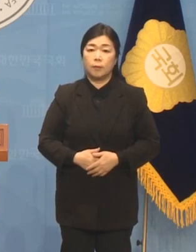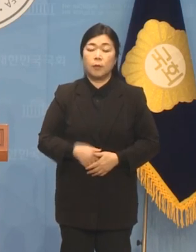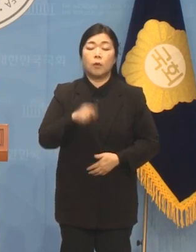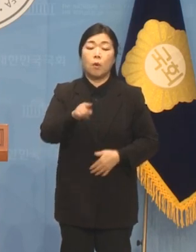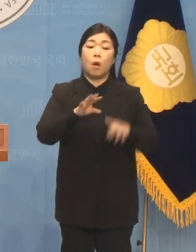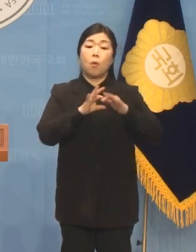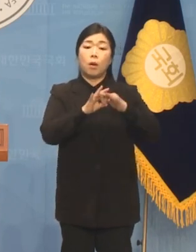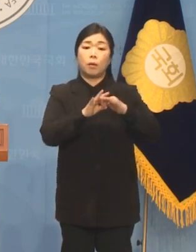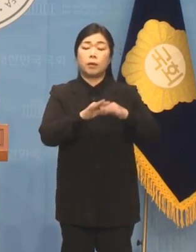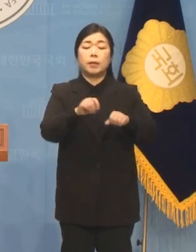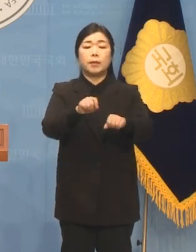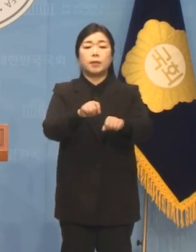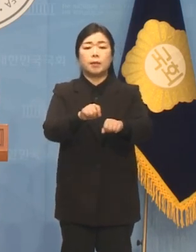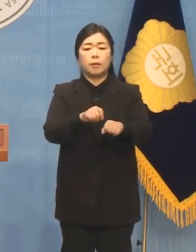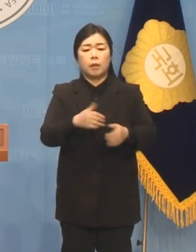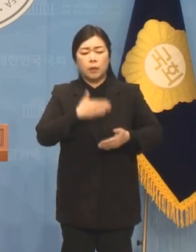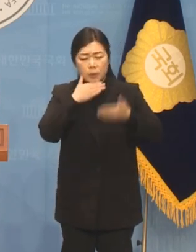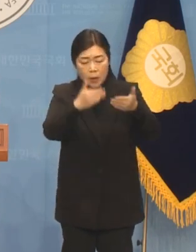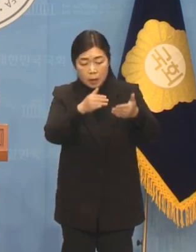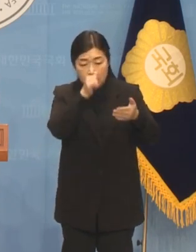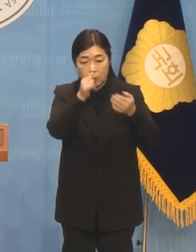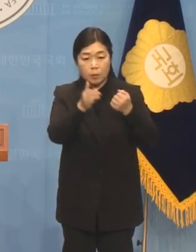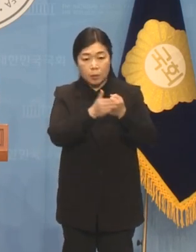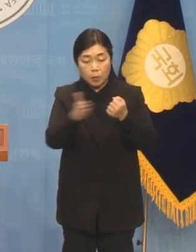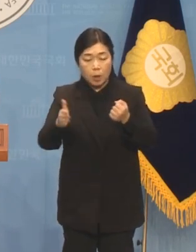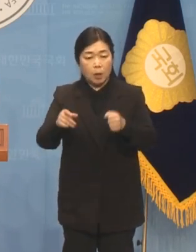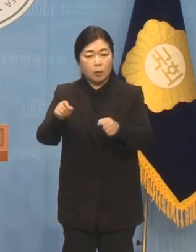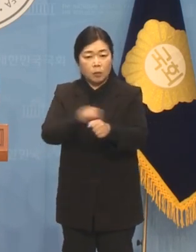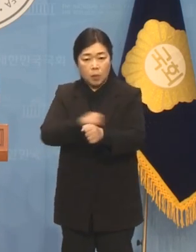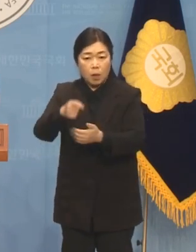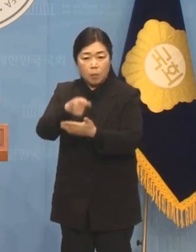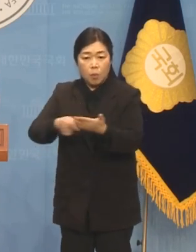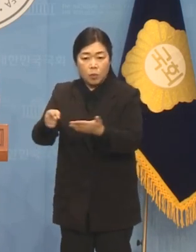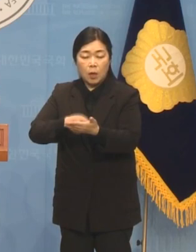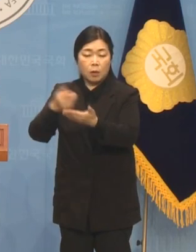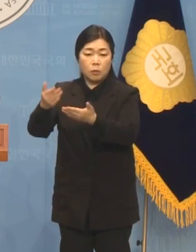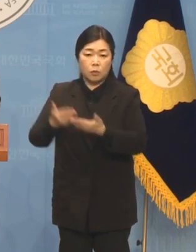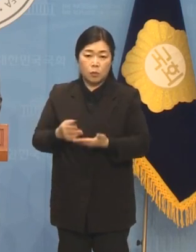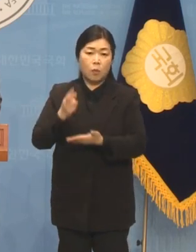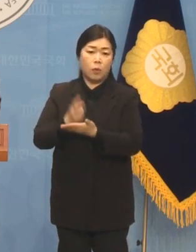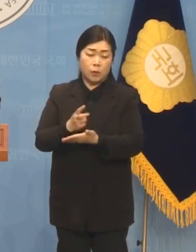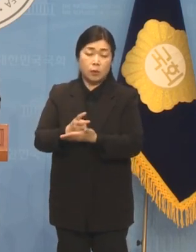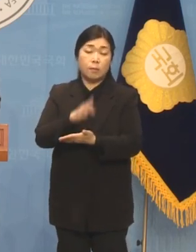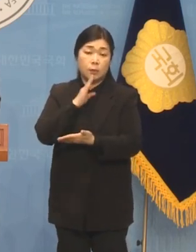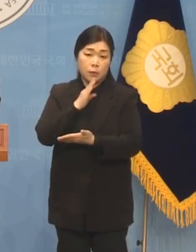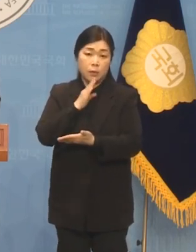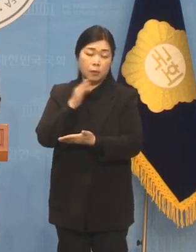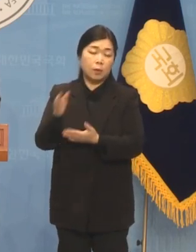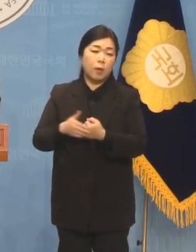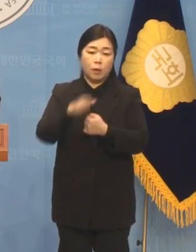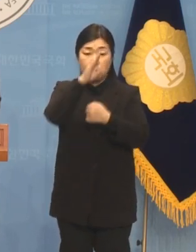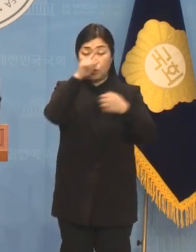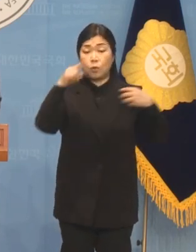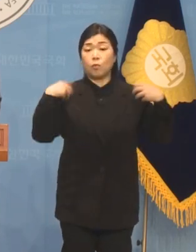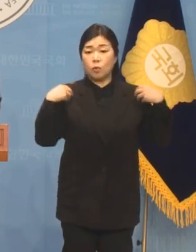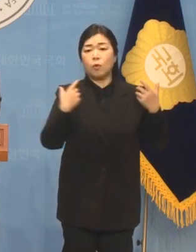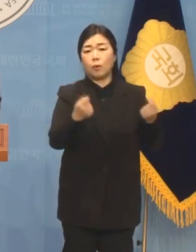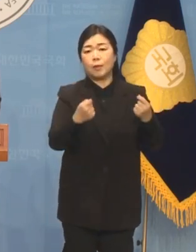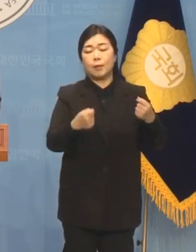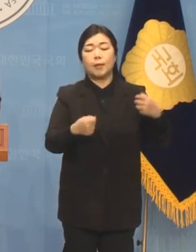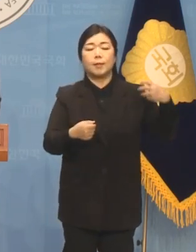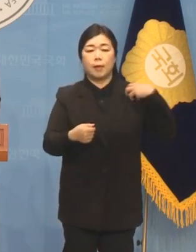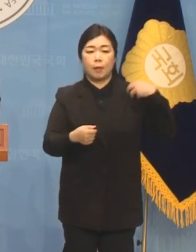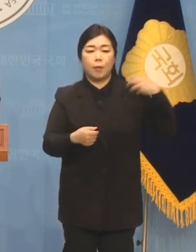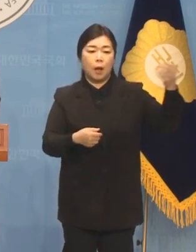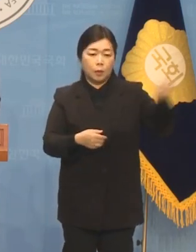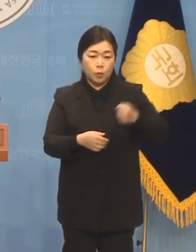특별한 희생에는 특별한 보상이 필요하다는 원칙과 상식에 따라 중앙정부 또한 막중한